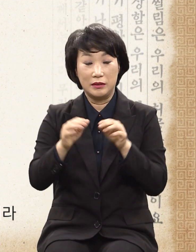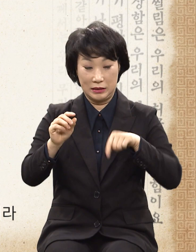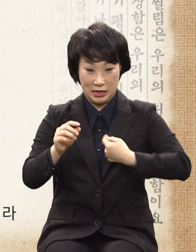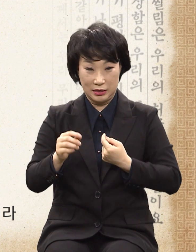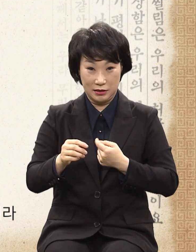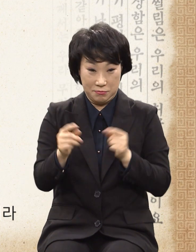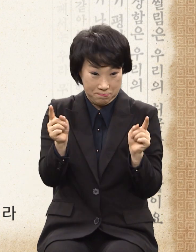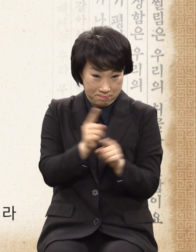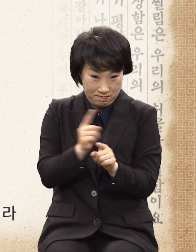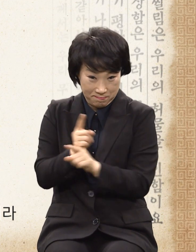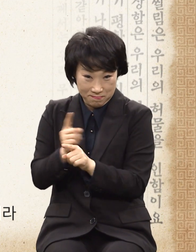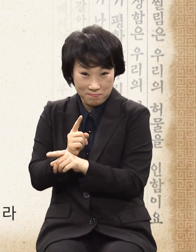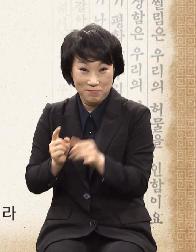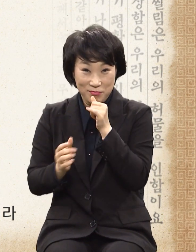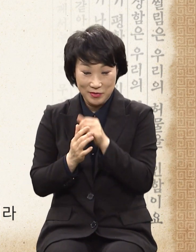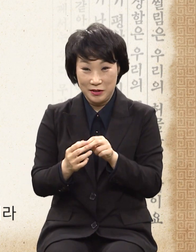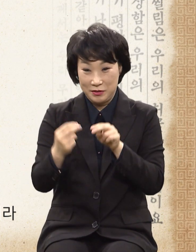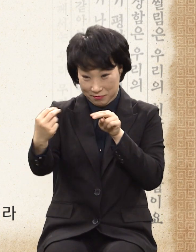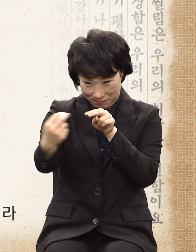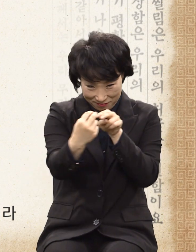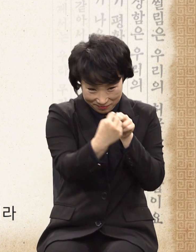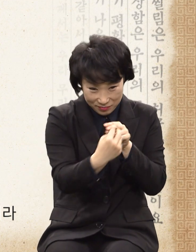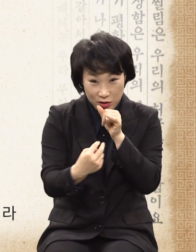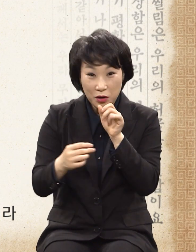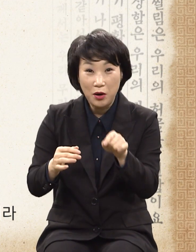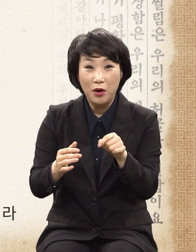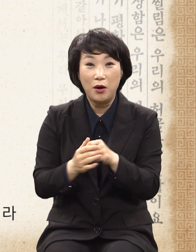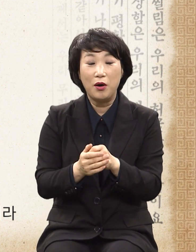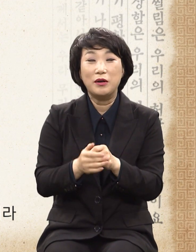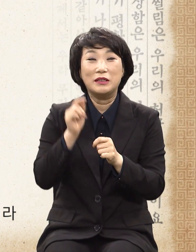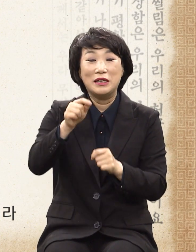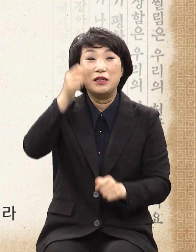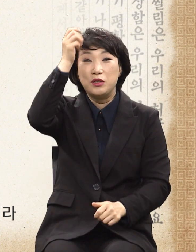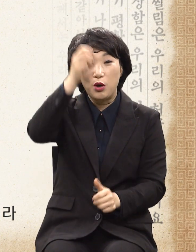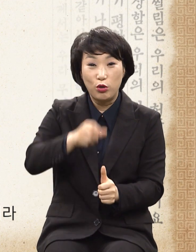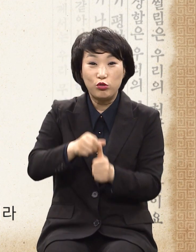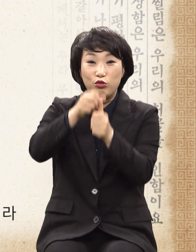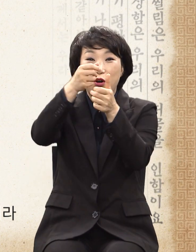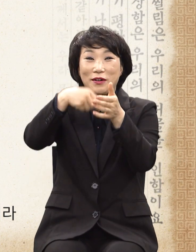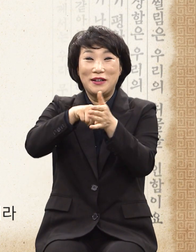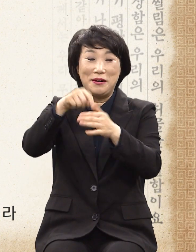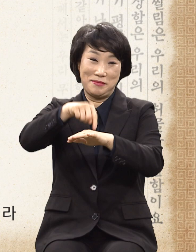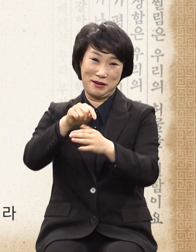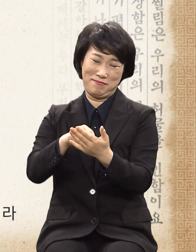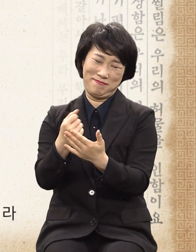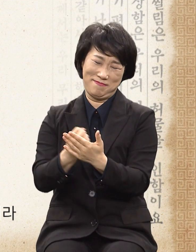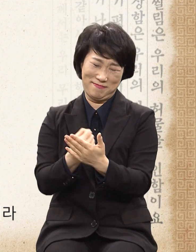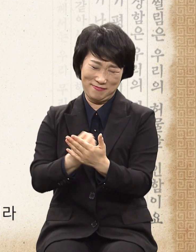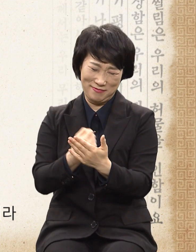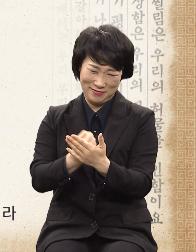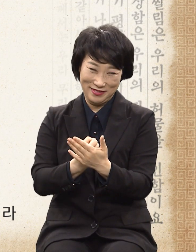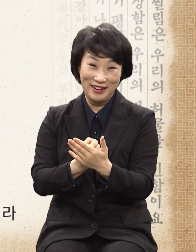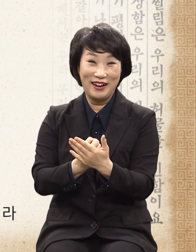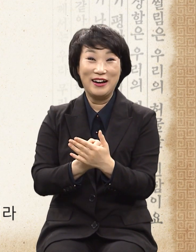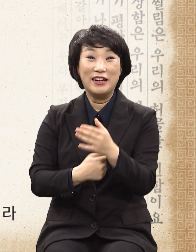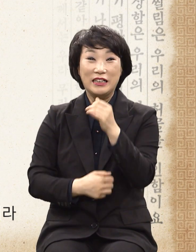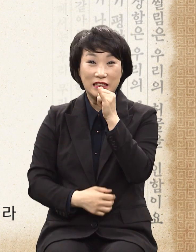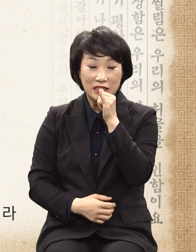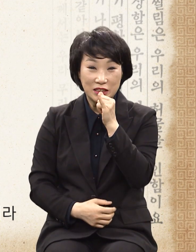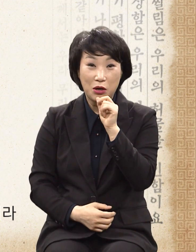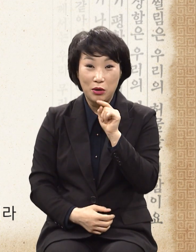자기를 바꿔가면서 그들의 영혼을 구원하고자 하는 애타는 이